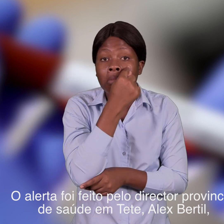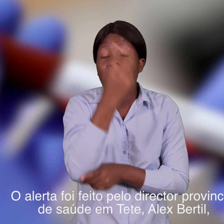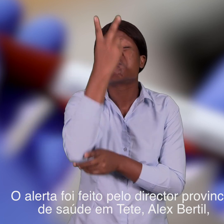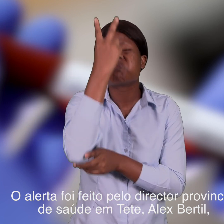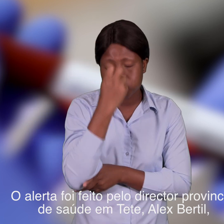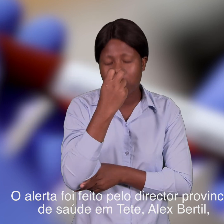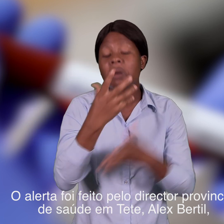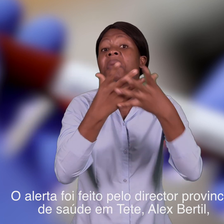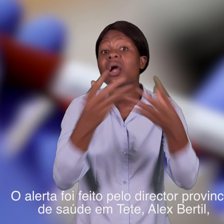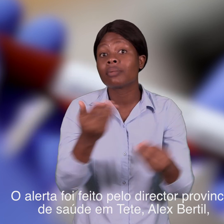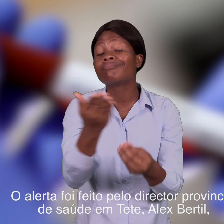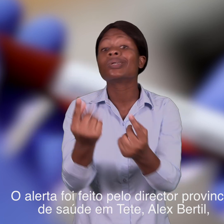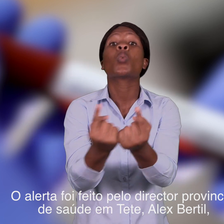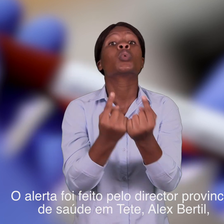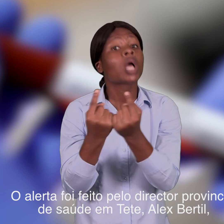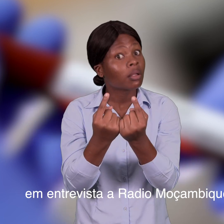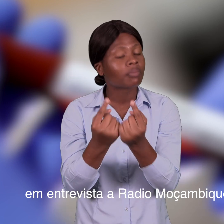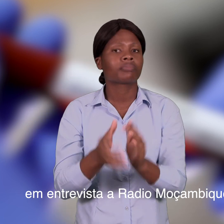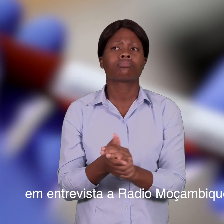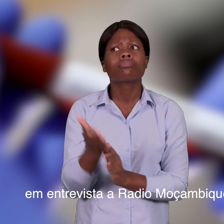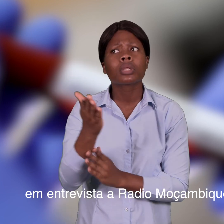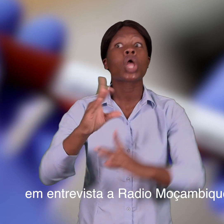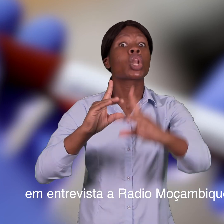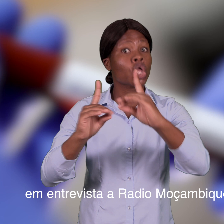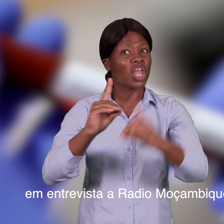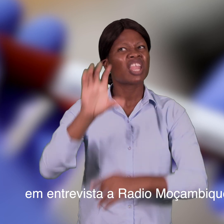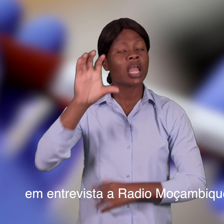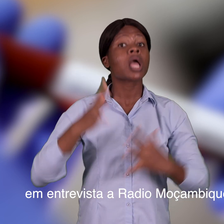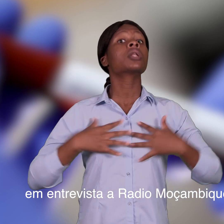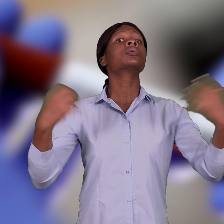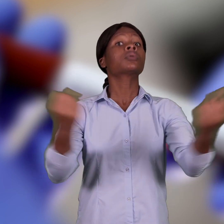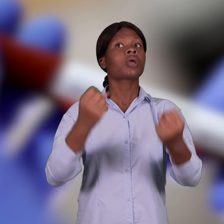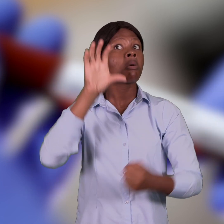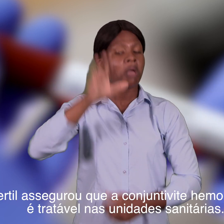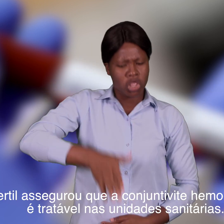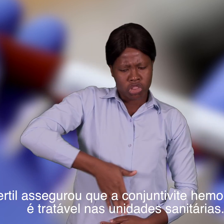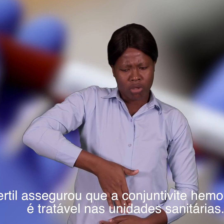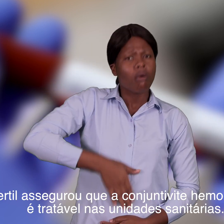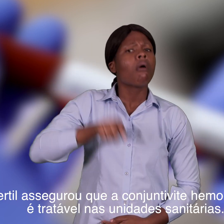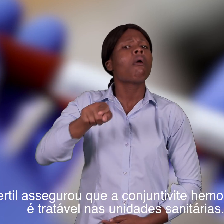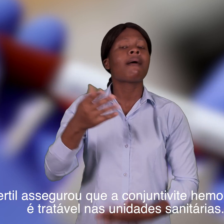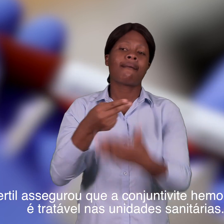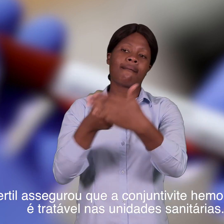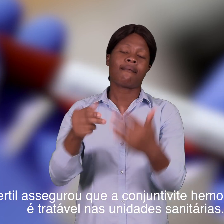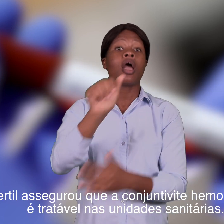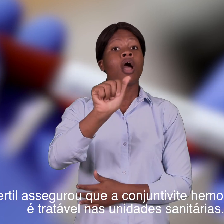de saúde da Intete, Alex Bertil, em entrevista à Rádio Moçambique. Bertil assegurou que a conjuntivite